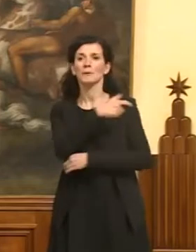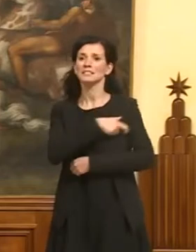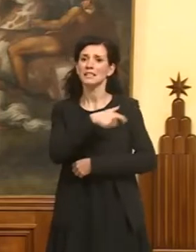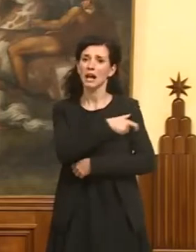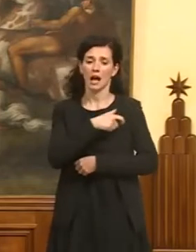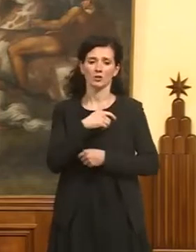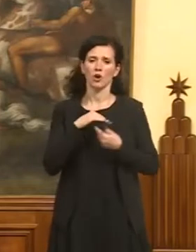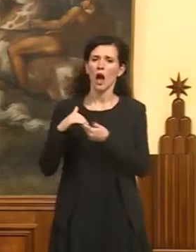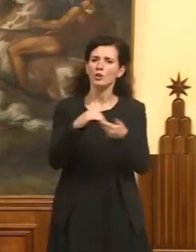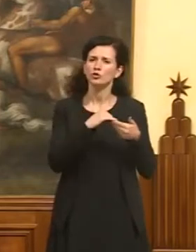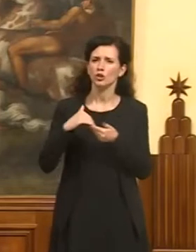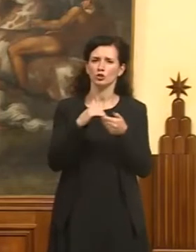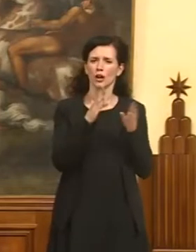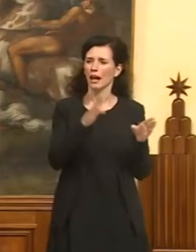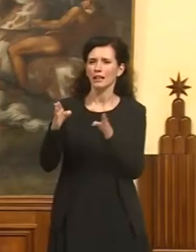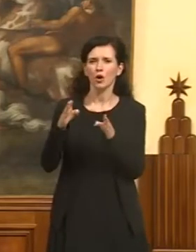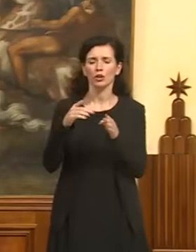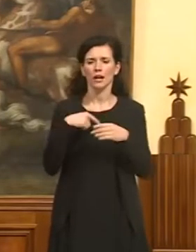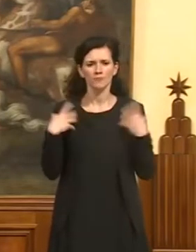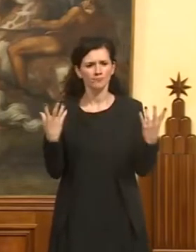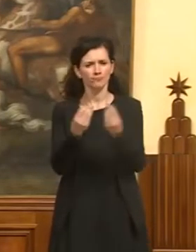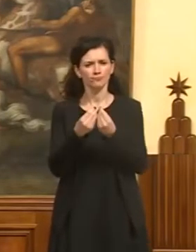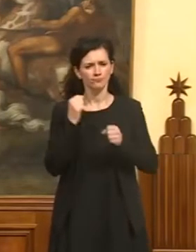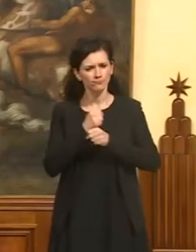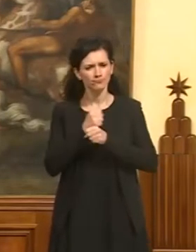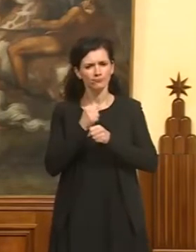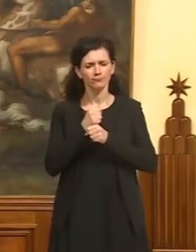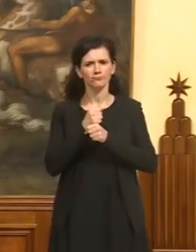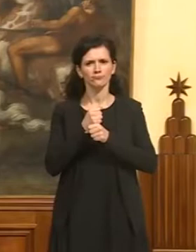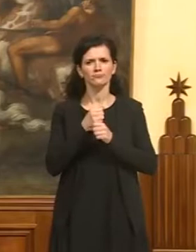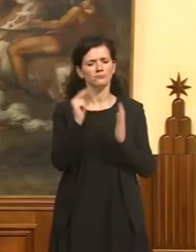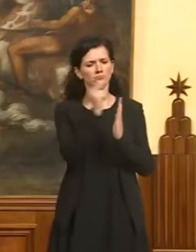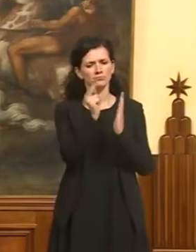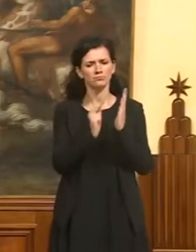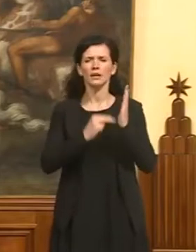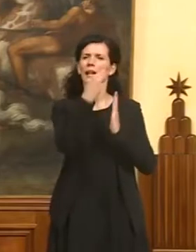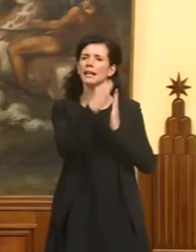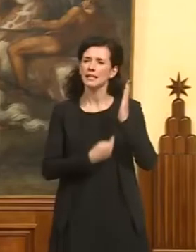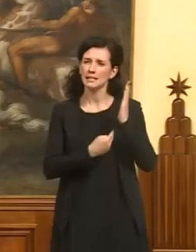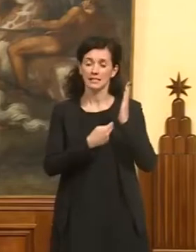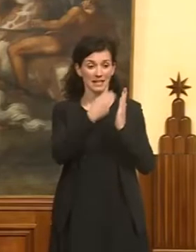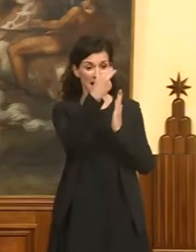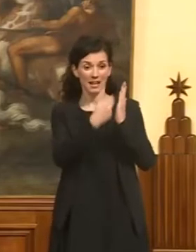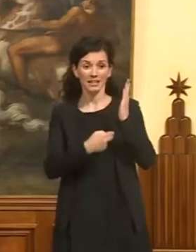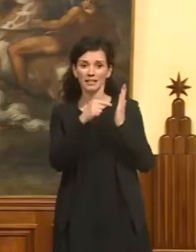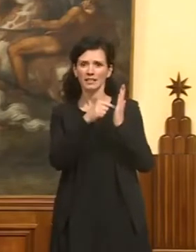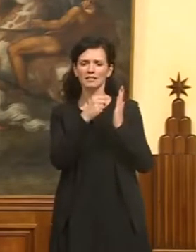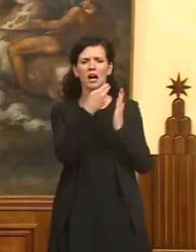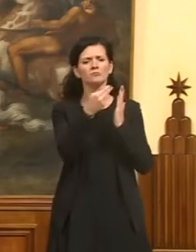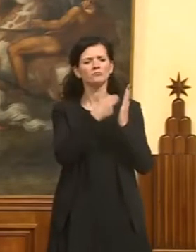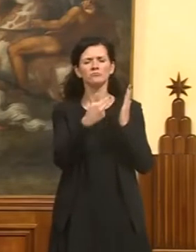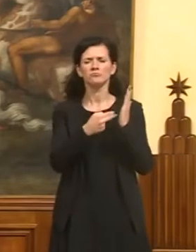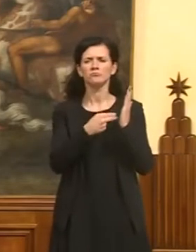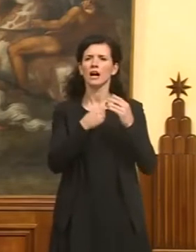le associazioni di categoria, per stilare una lista dettagliata in cui sono indicate le filiere produttive